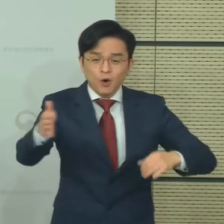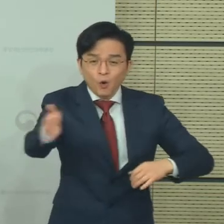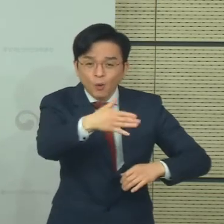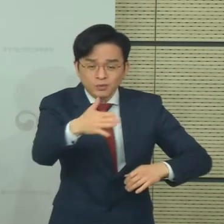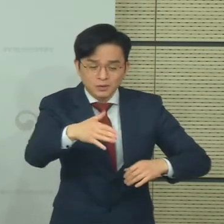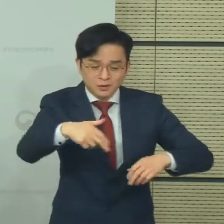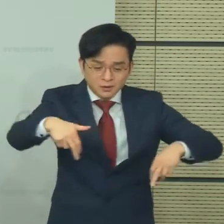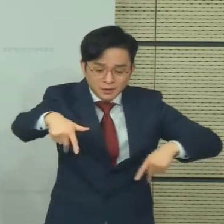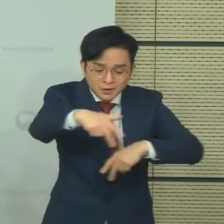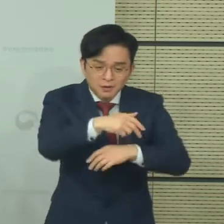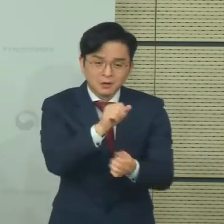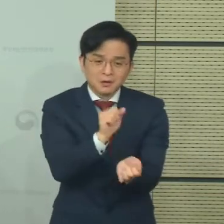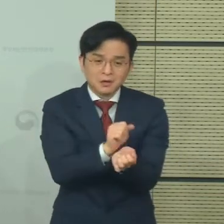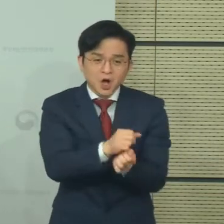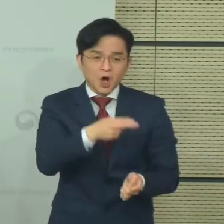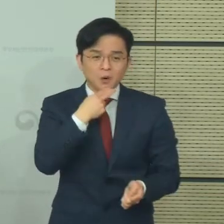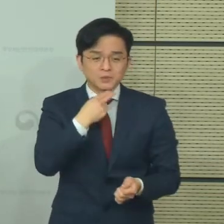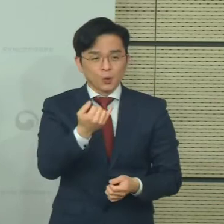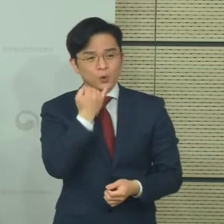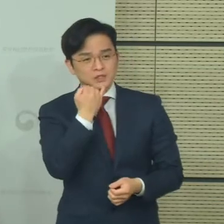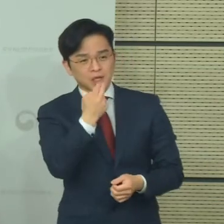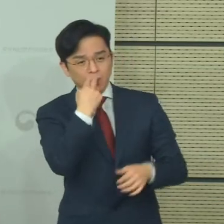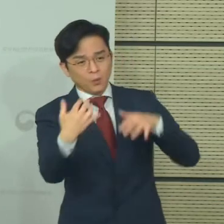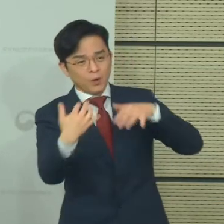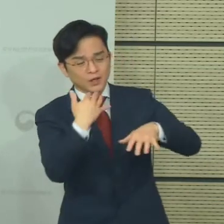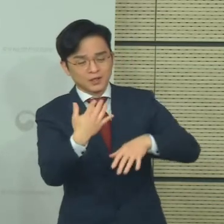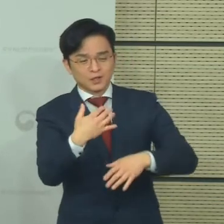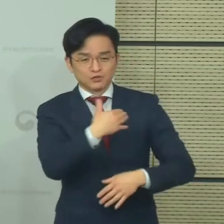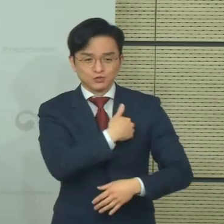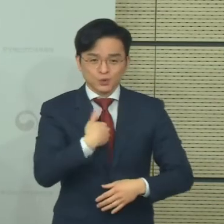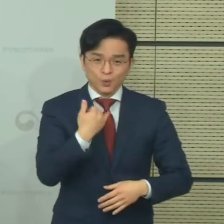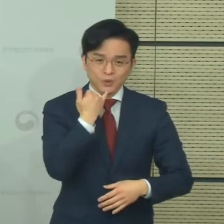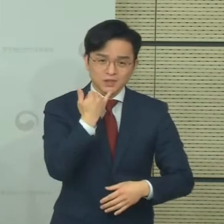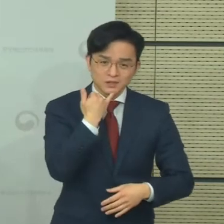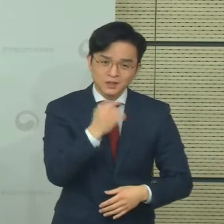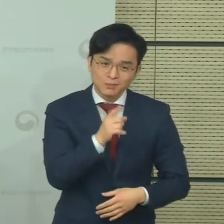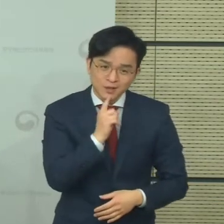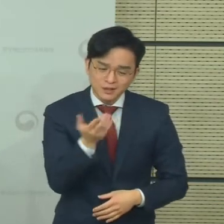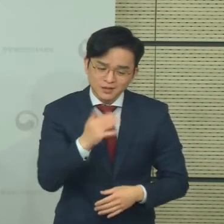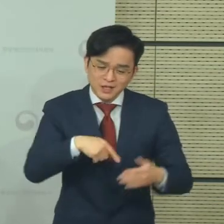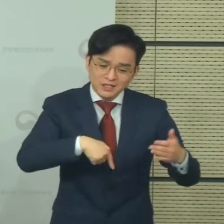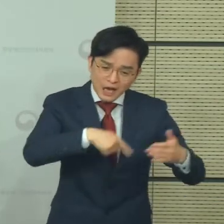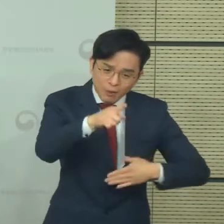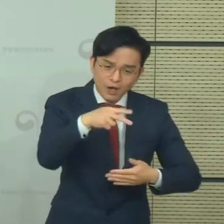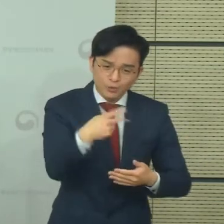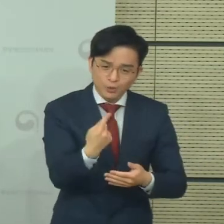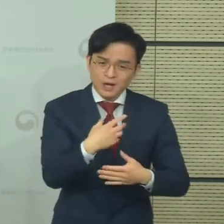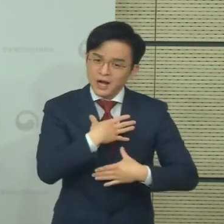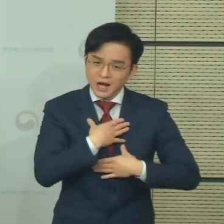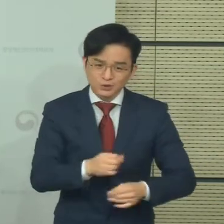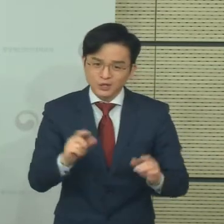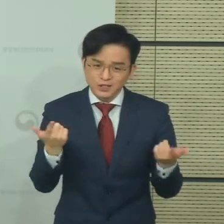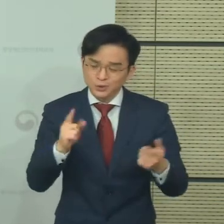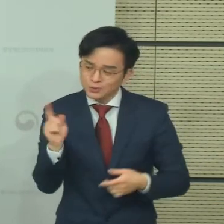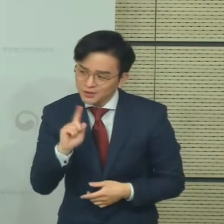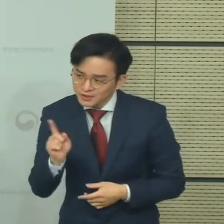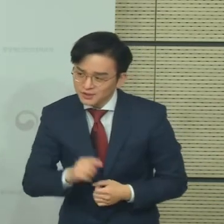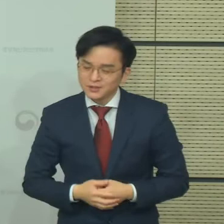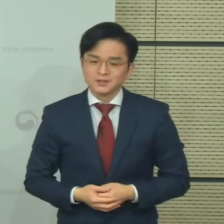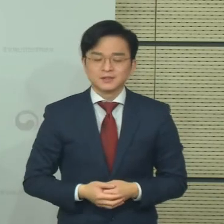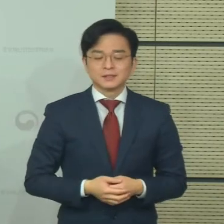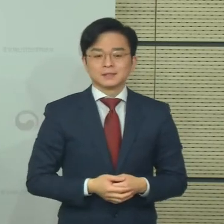나들이 관련된, 야외 나들이를 통한 확진 관련된 대책이 있는지 궁금합니다. 네,